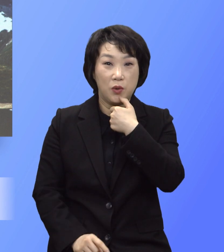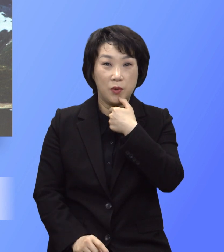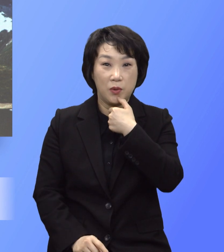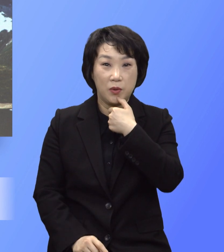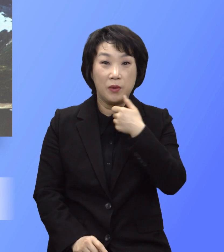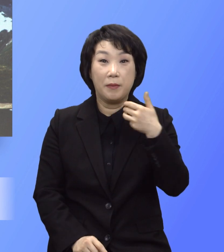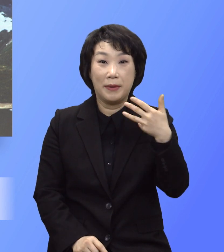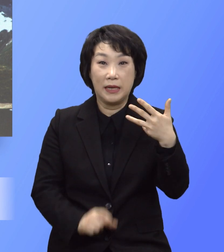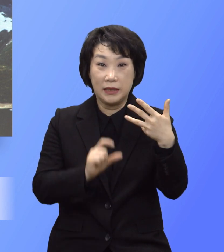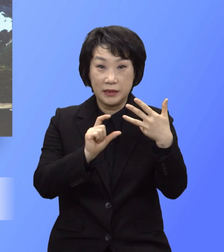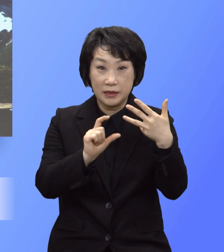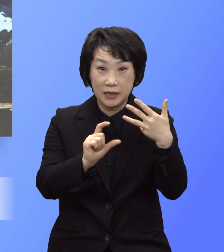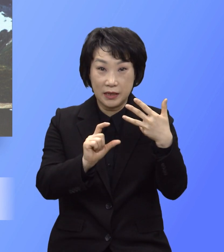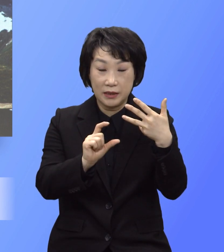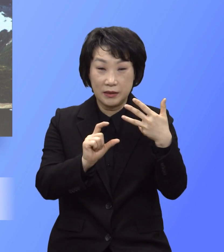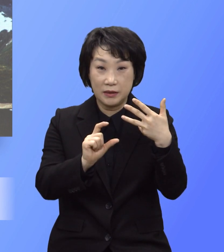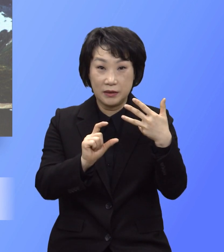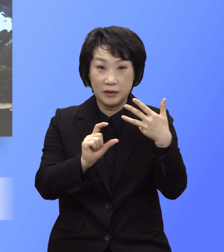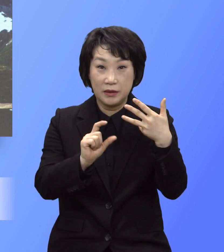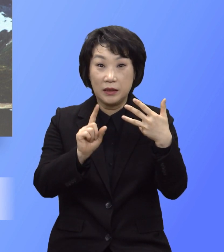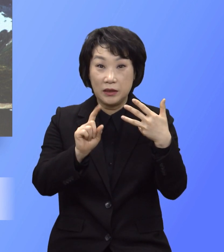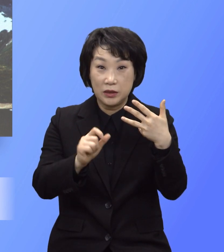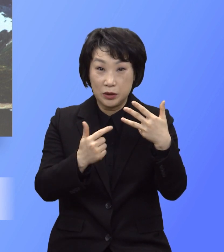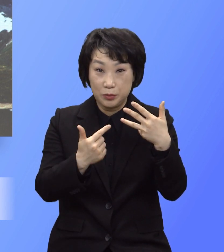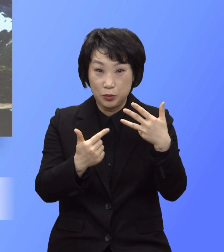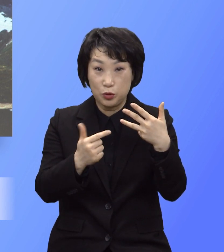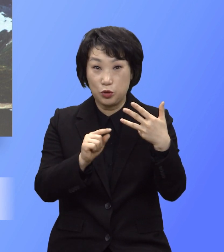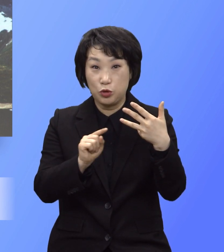로마서 8장